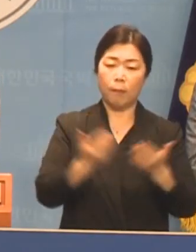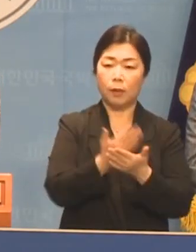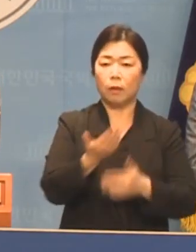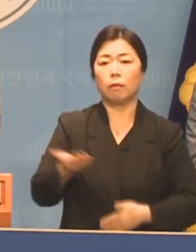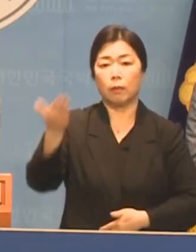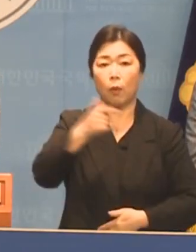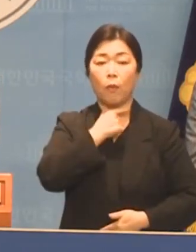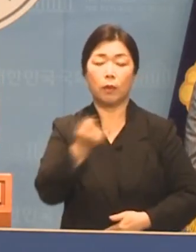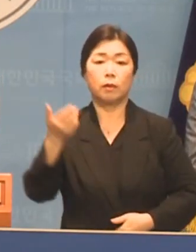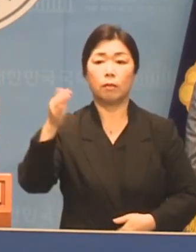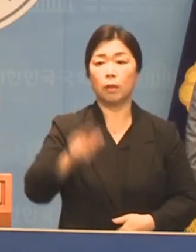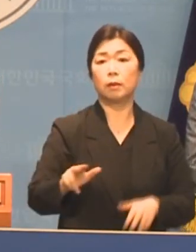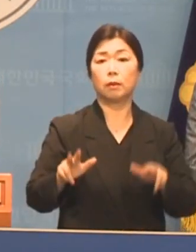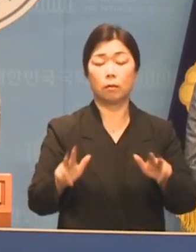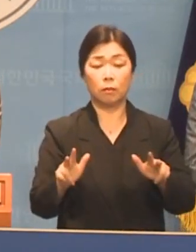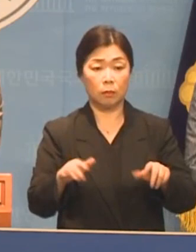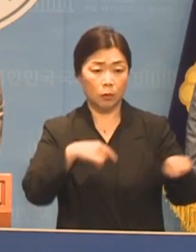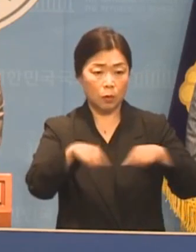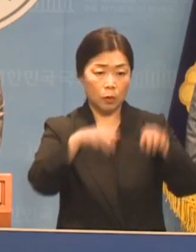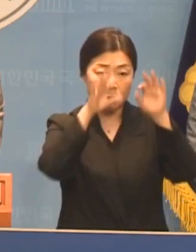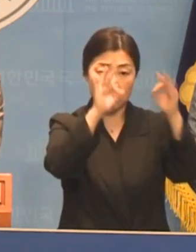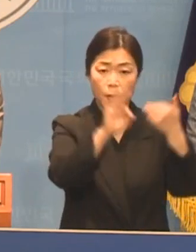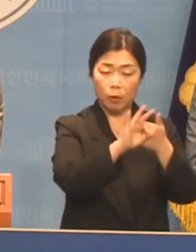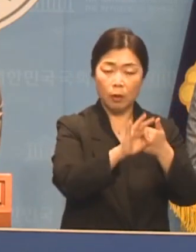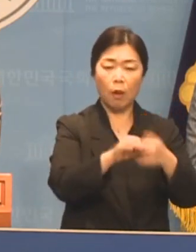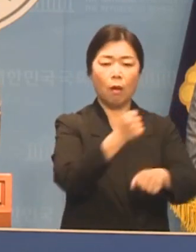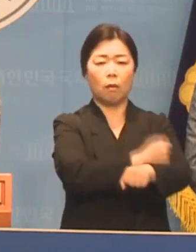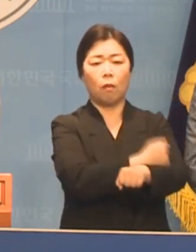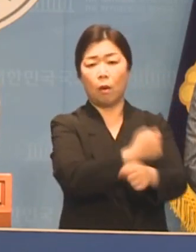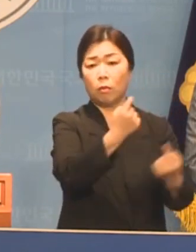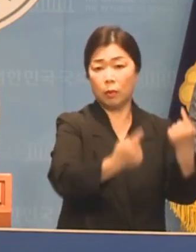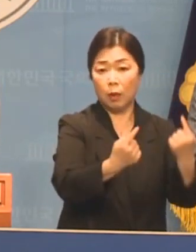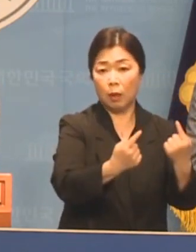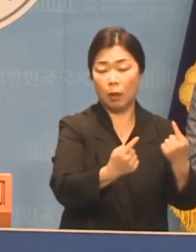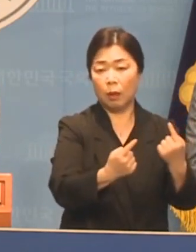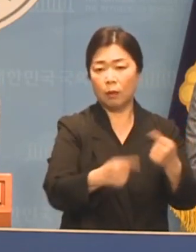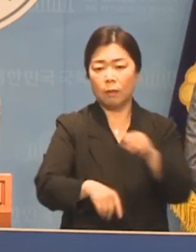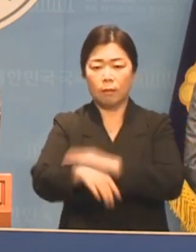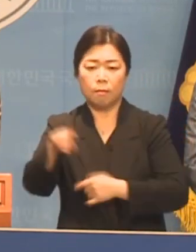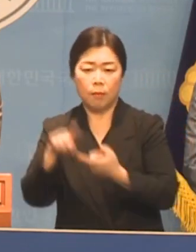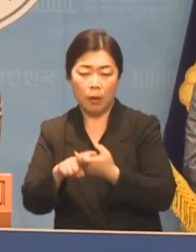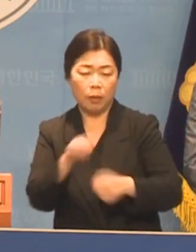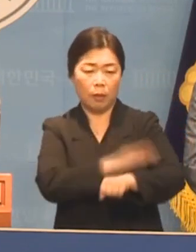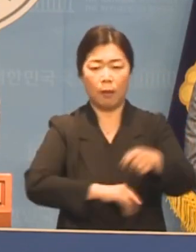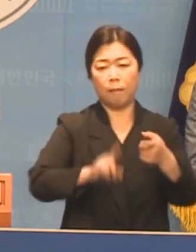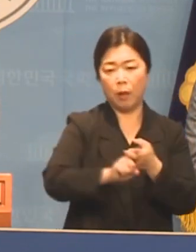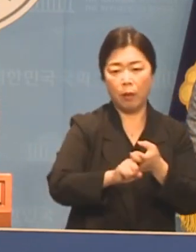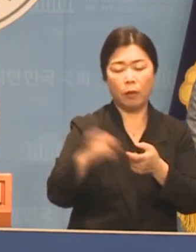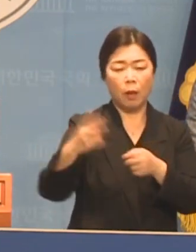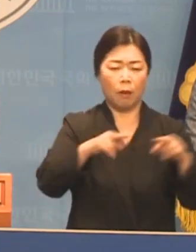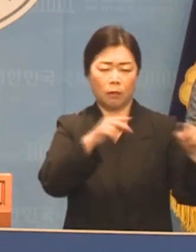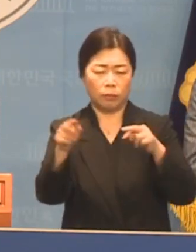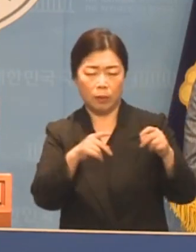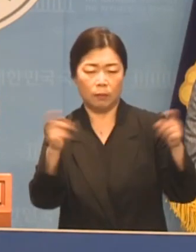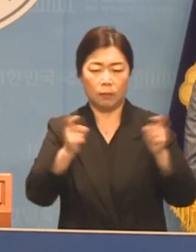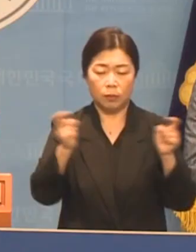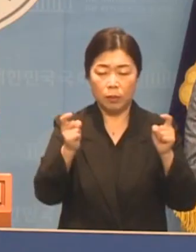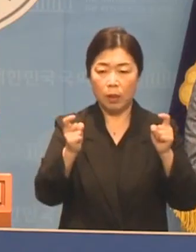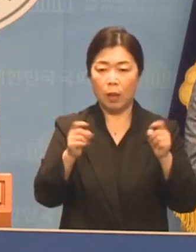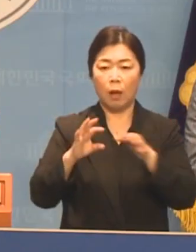있습니다. 그렇지만 우리 정치는 성과보다는 진영의 논리 그리고 반목과 질시를